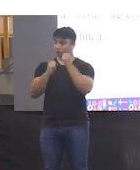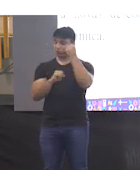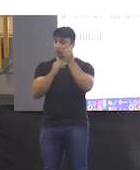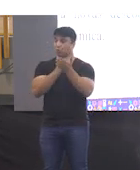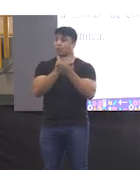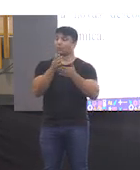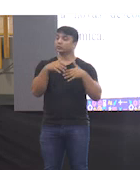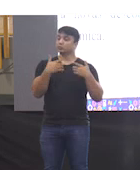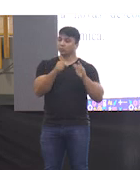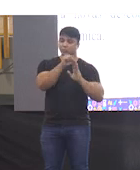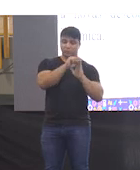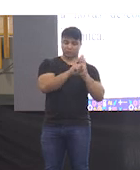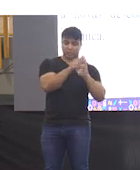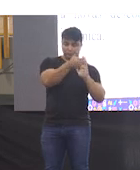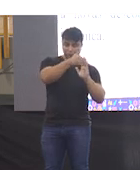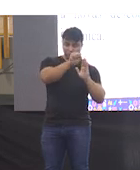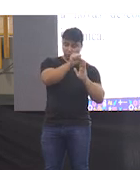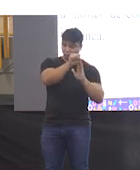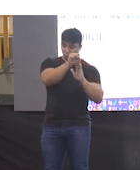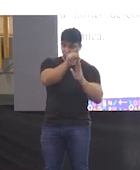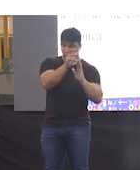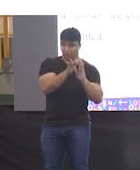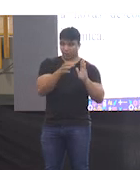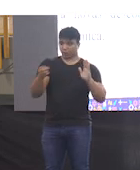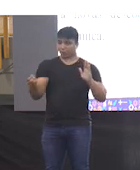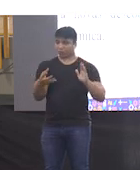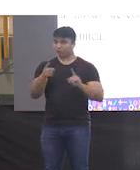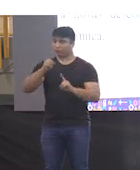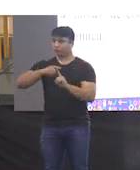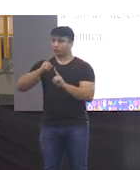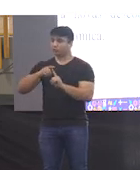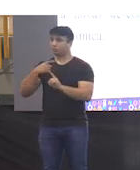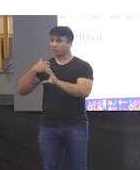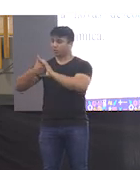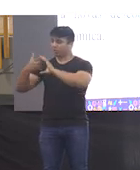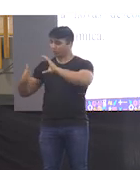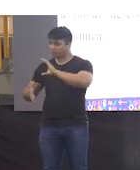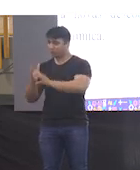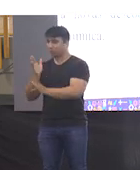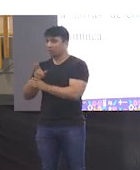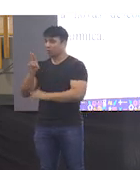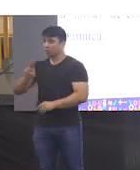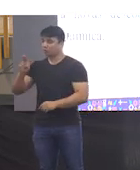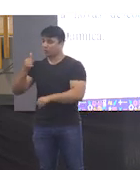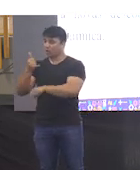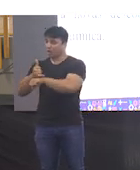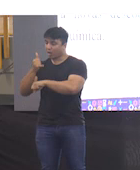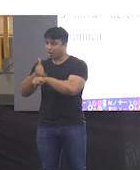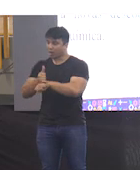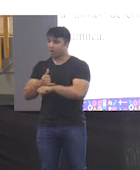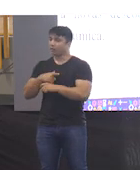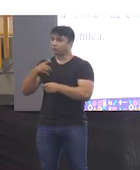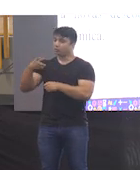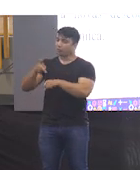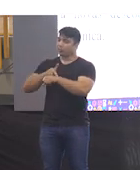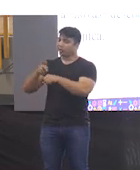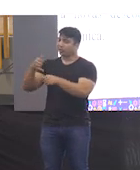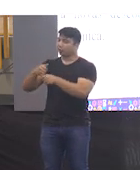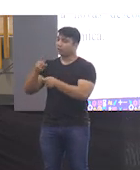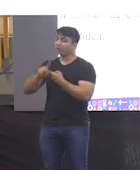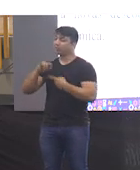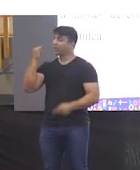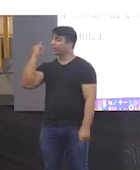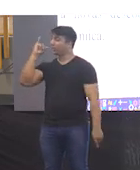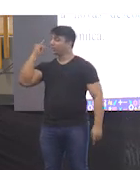século XVIII, entra numa nova fase, caracterizada pela utilização do aço, do petróleo e da eletricidade.